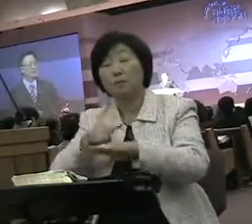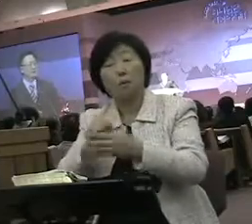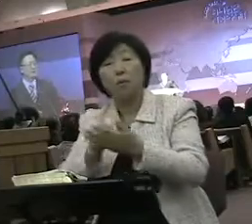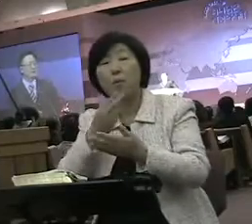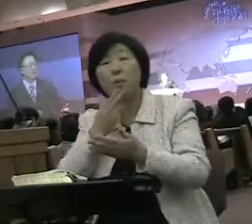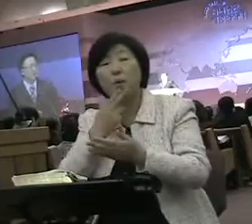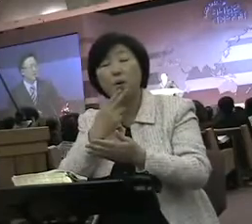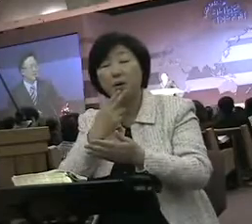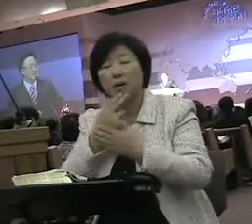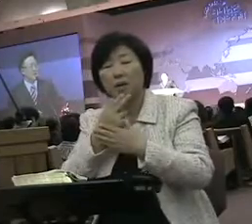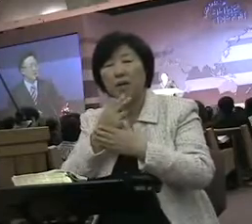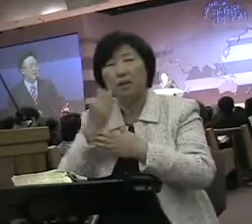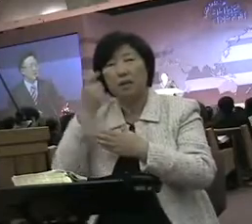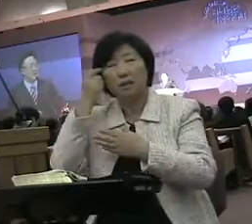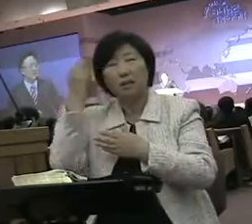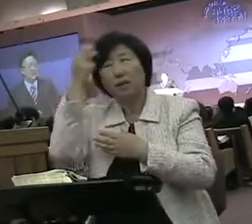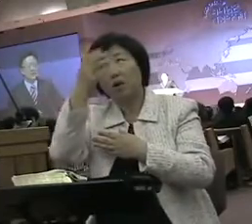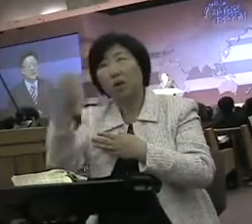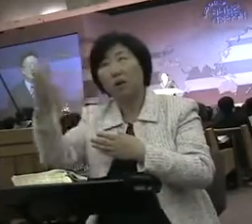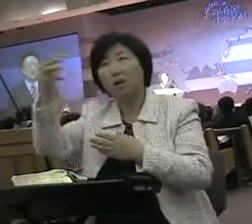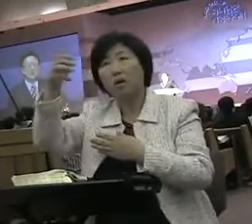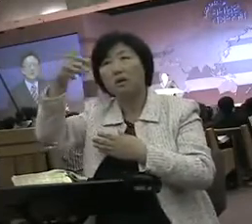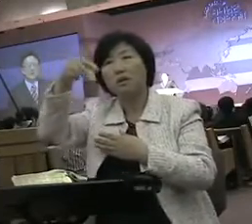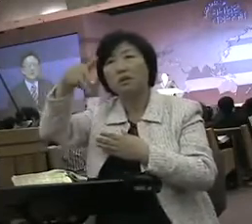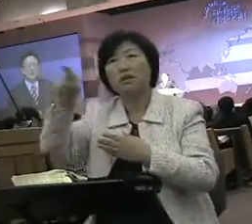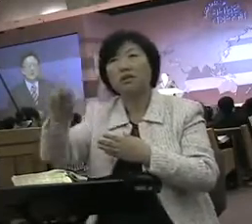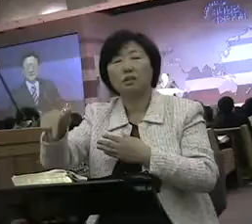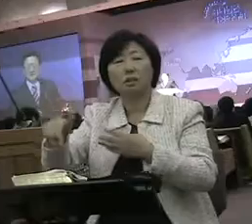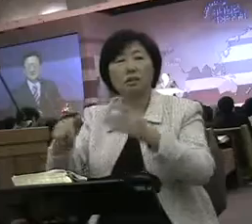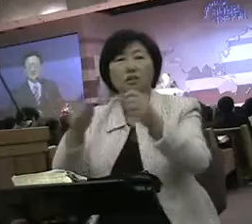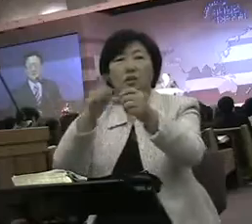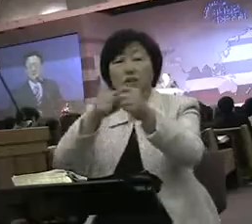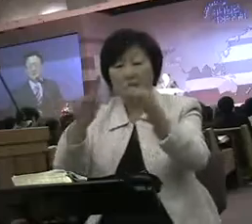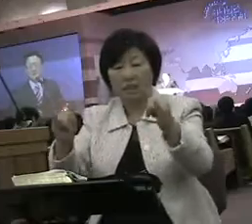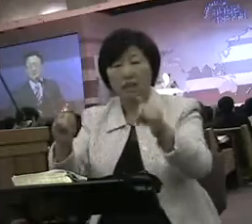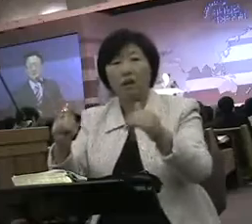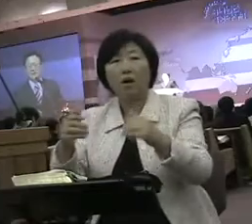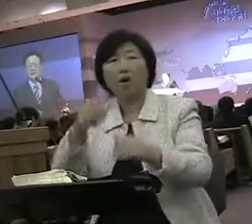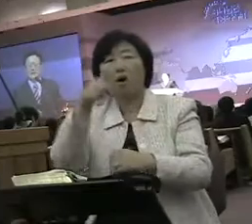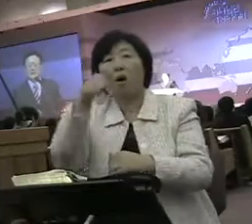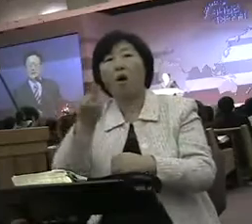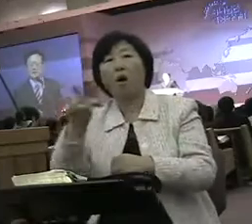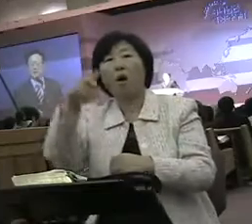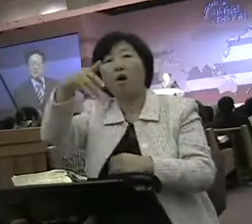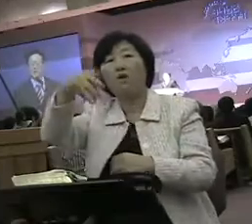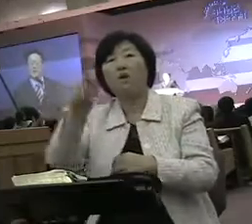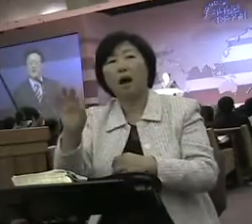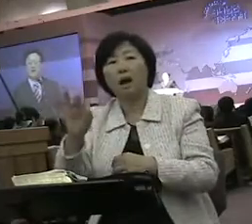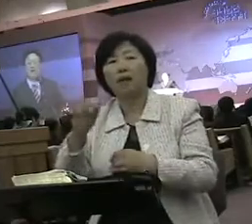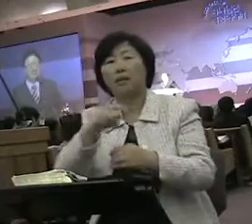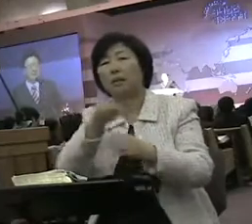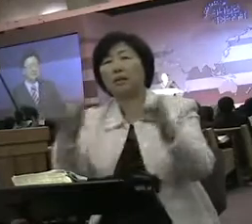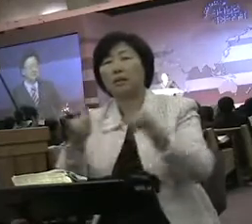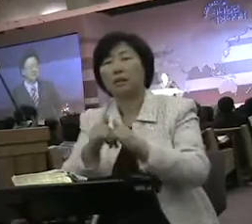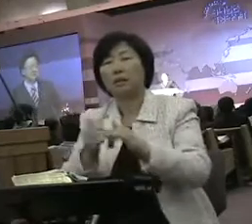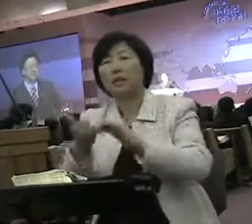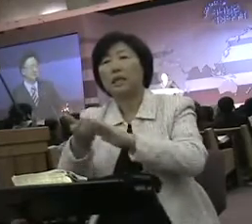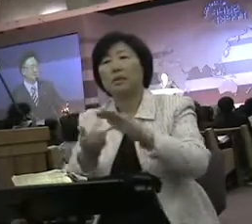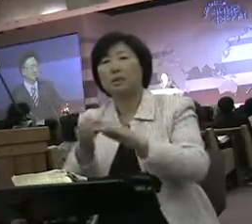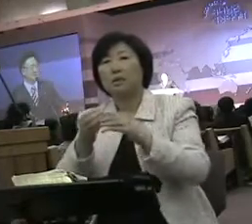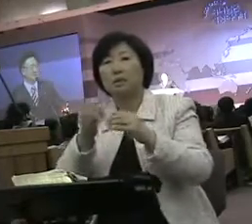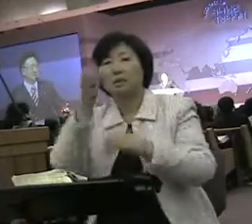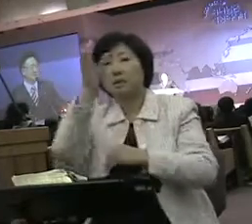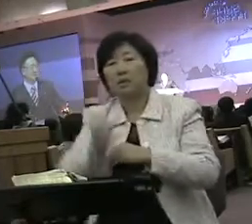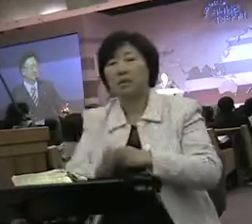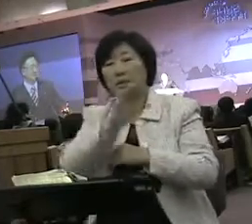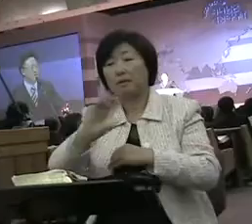여러분, 영적인 거장들은요, 신학교에서 만들어지지 않습니다. 이미 신학교에 들어가기 전에 만들어지는